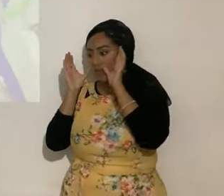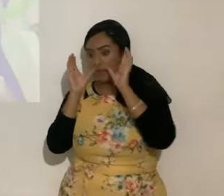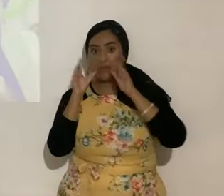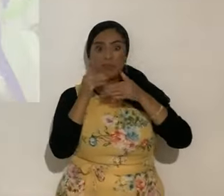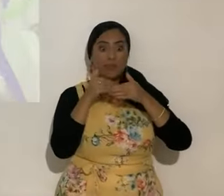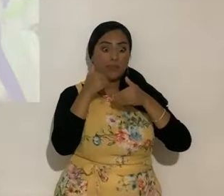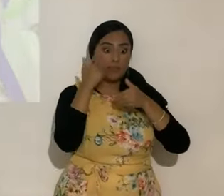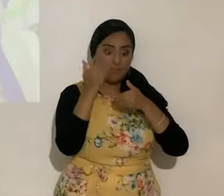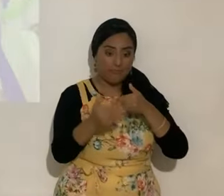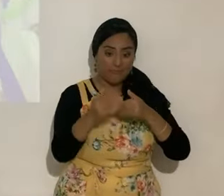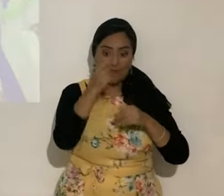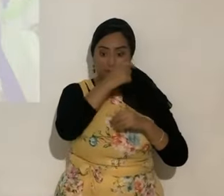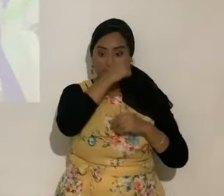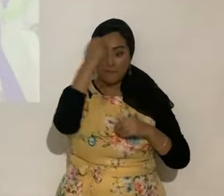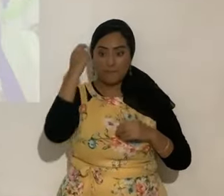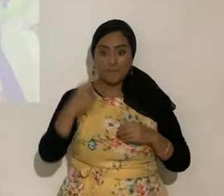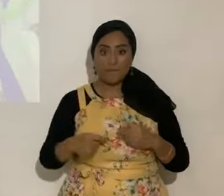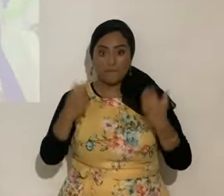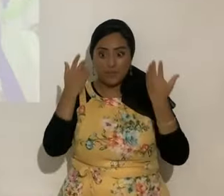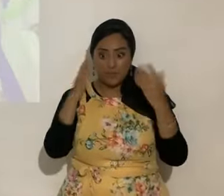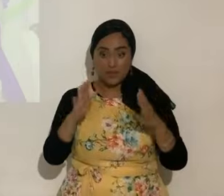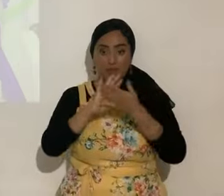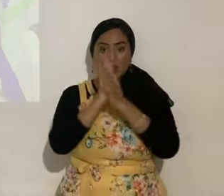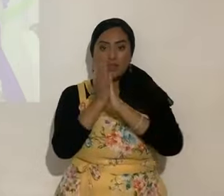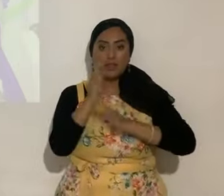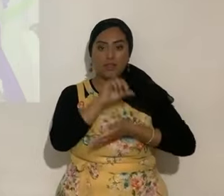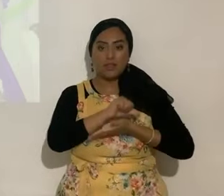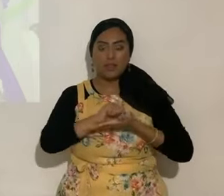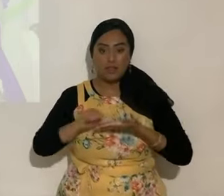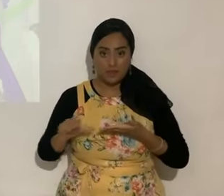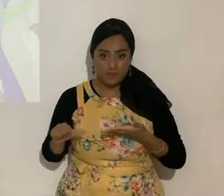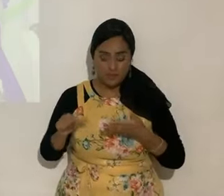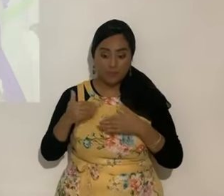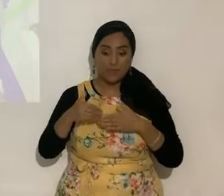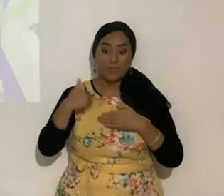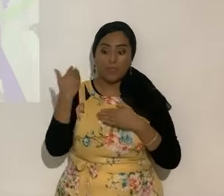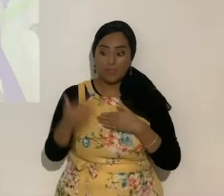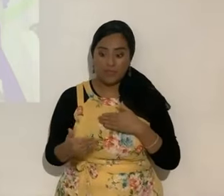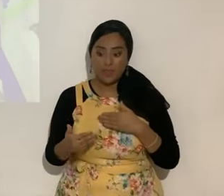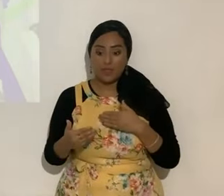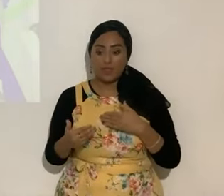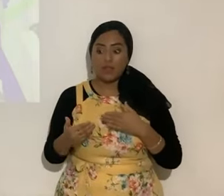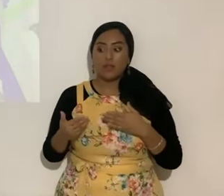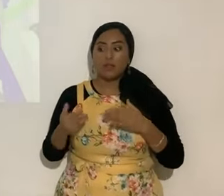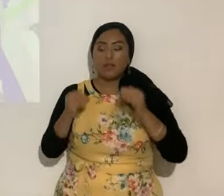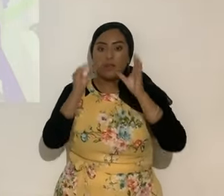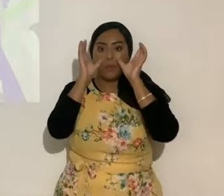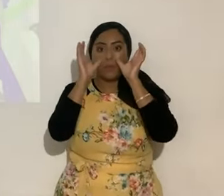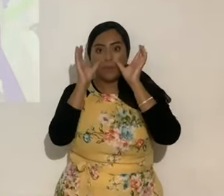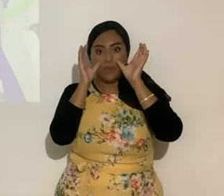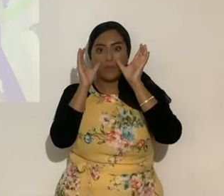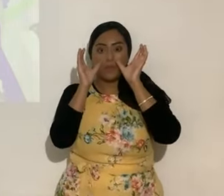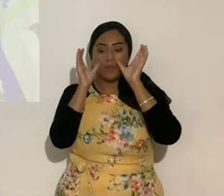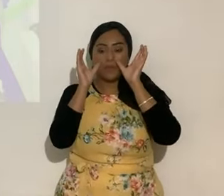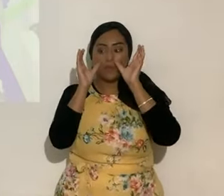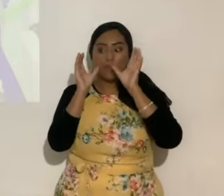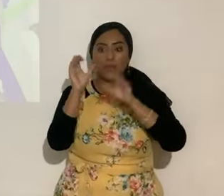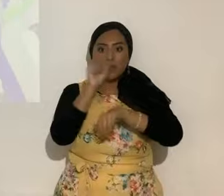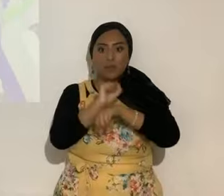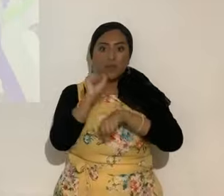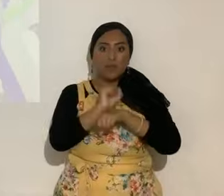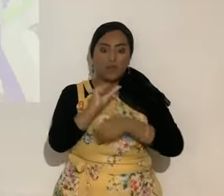y luego ya se gradúa uno, y luego ya es uno cirujano, y luego vienen las desveladas de las cirugías,